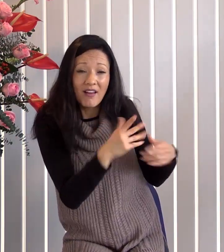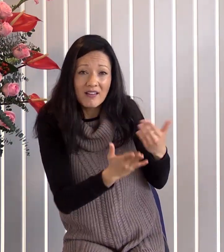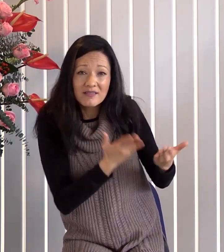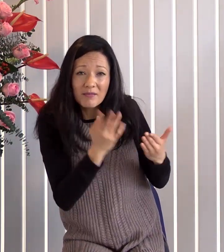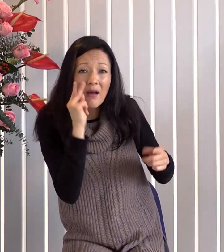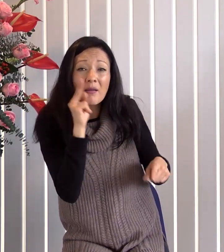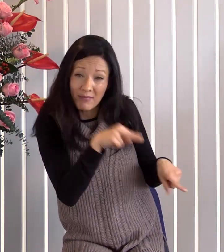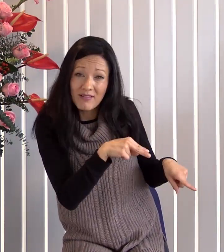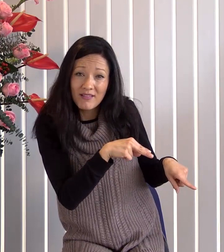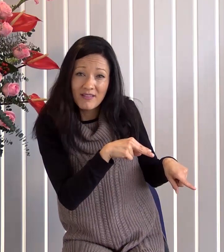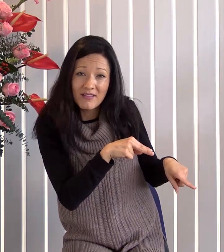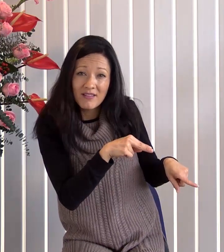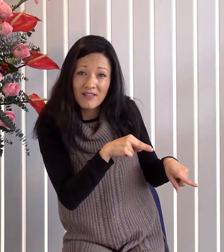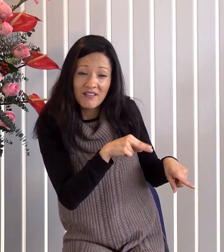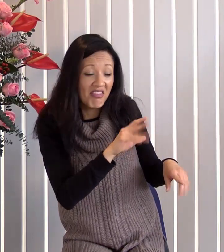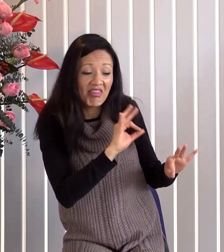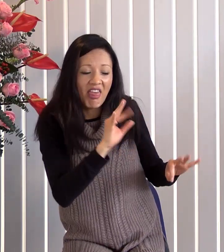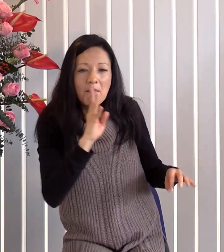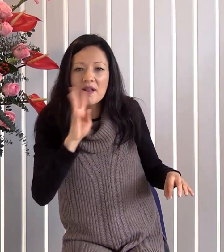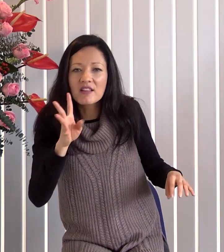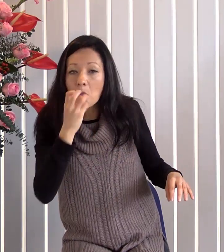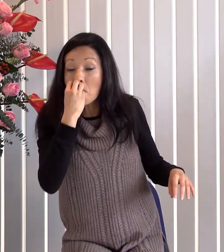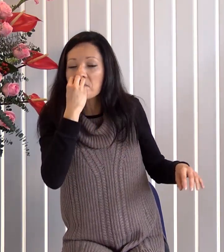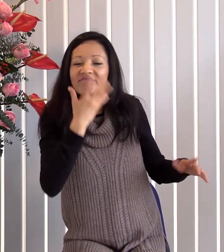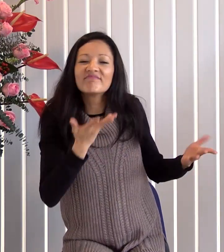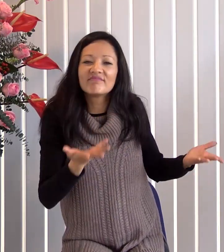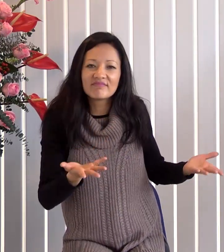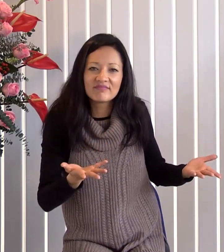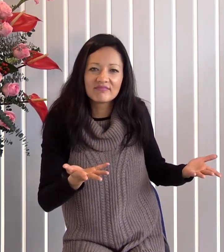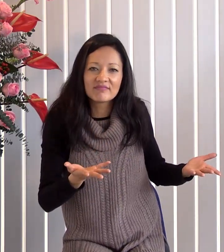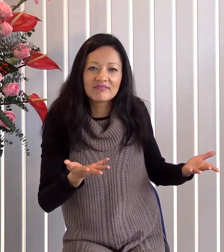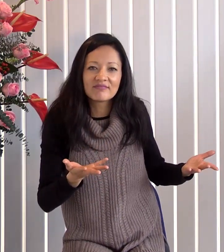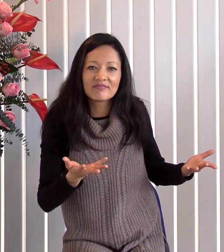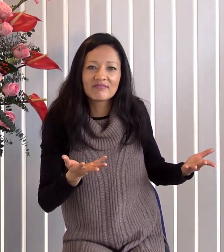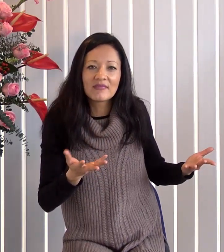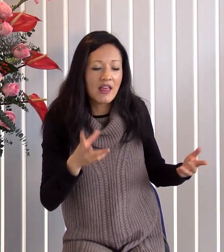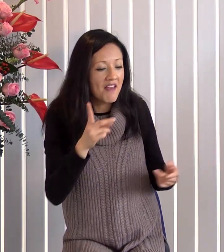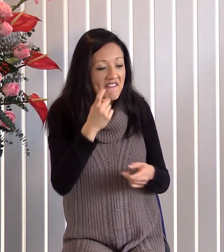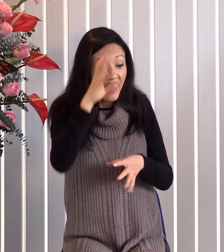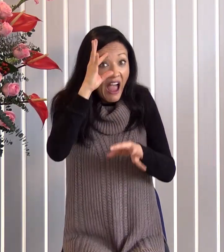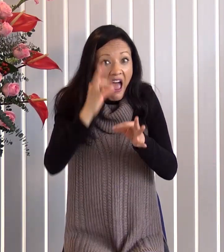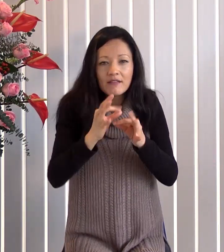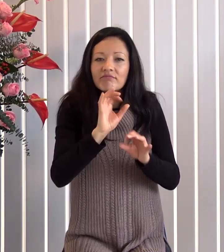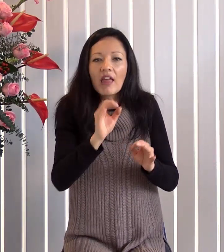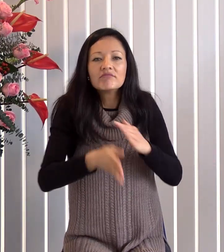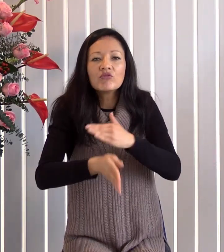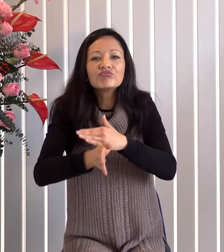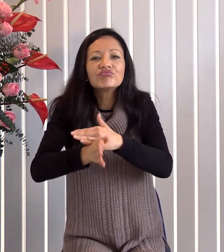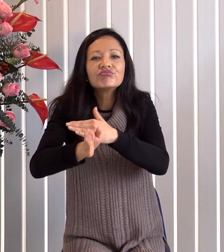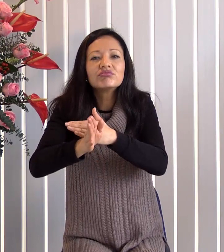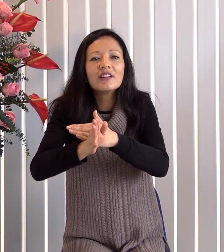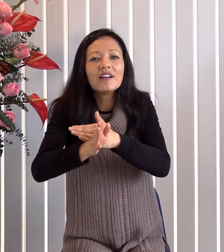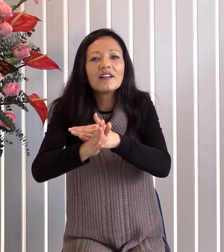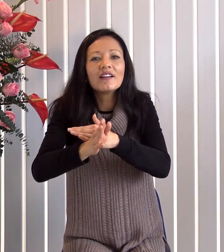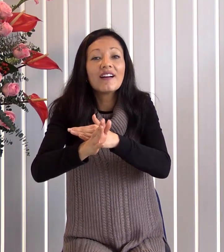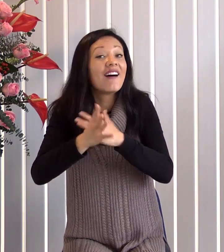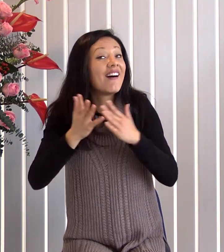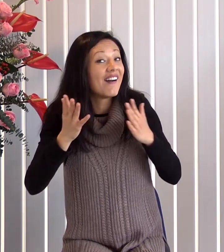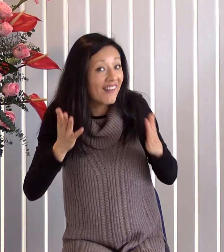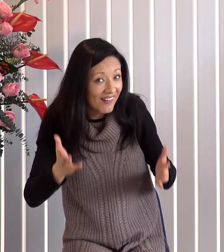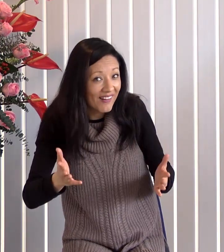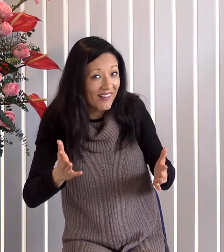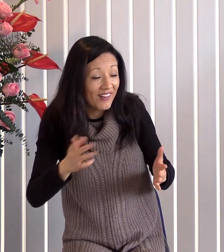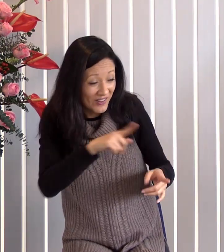sierva? No maldijo mi nombre, no dejó de creer en mí, siguió. ¿Y sabes